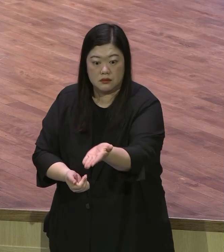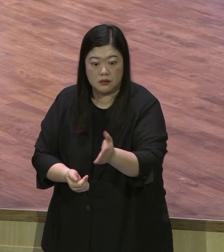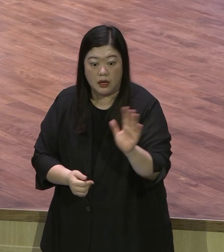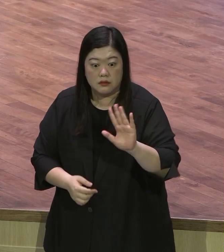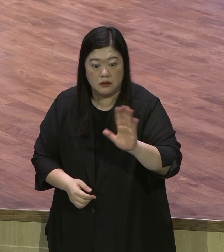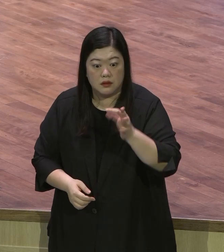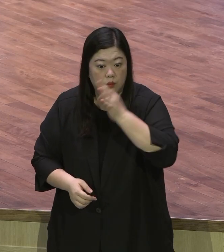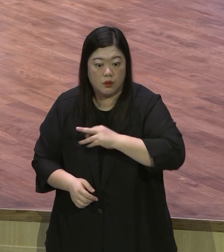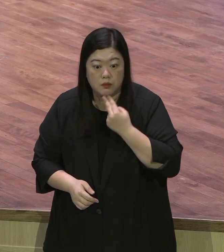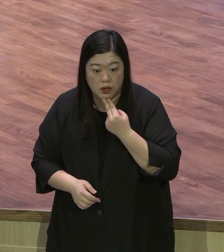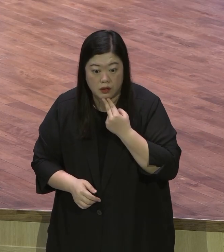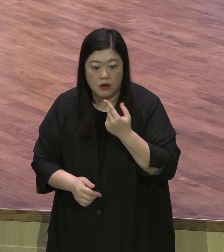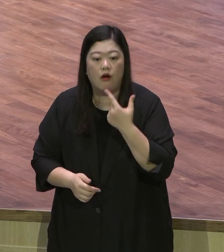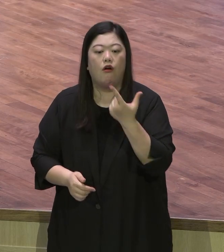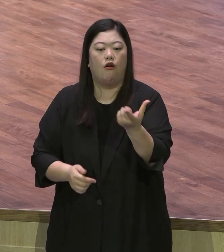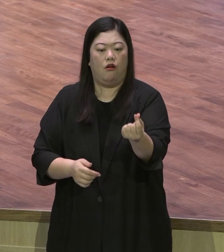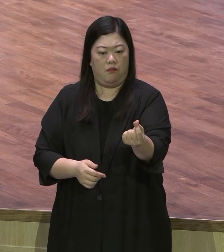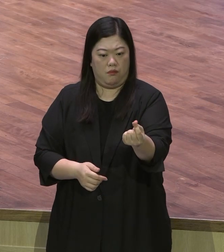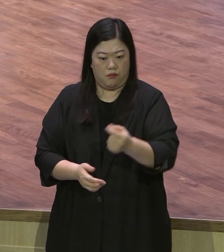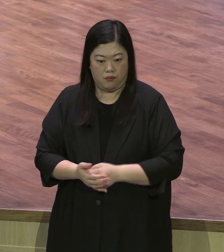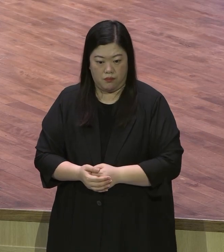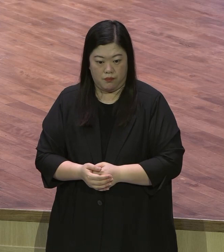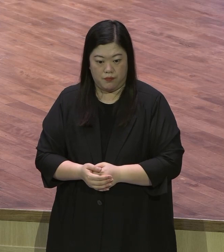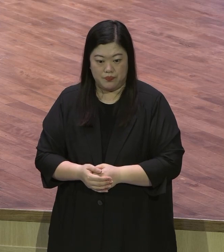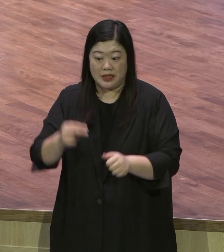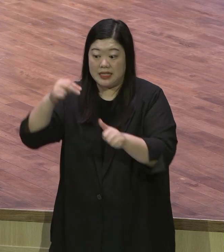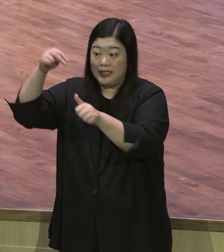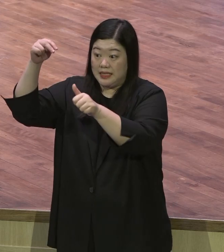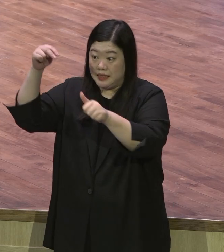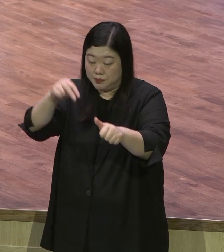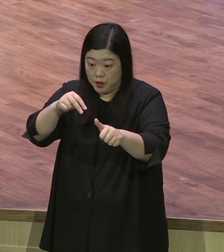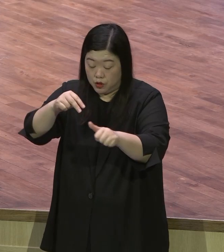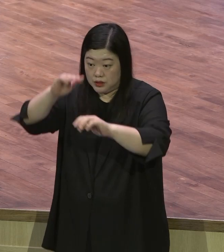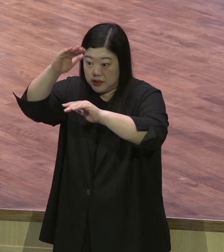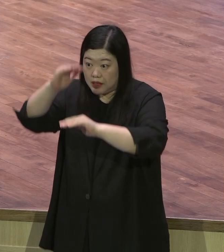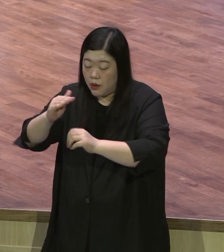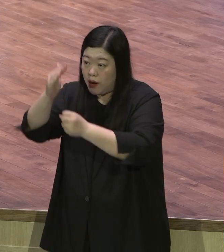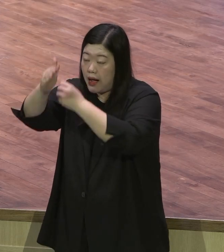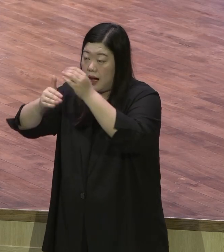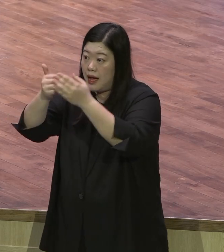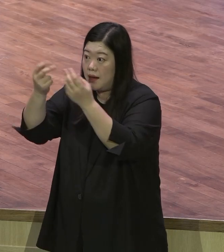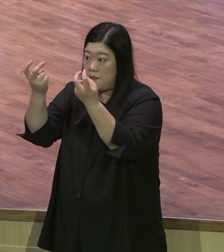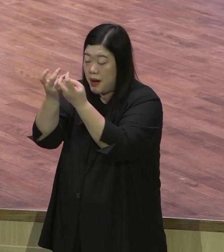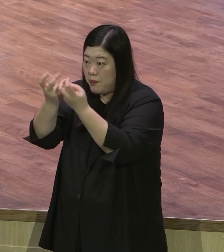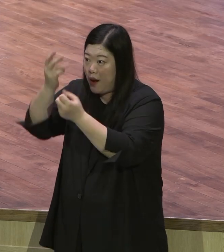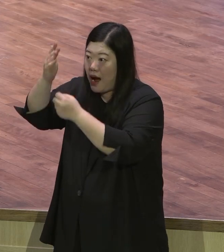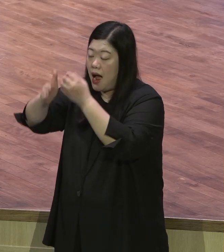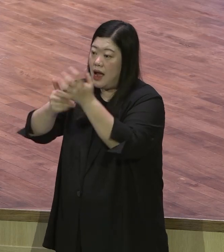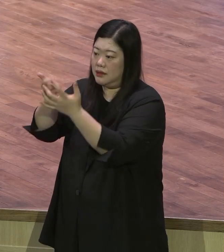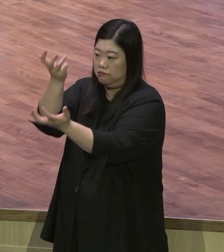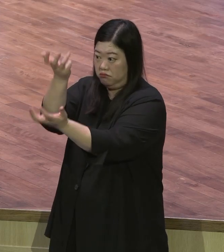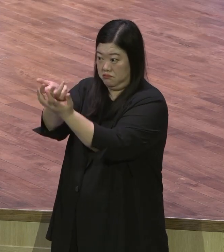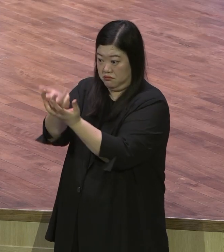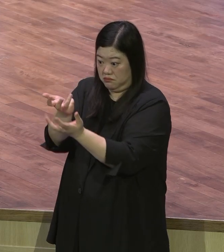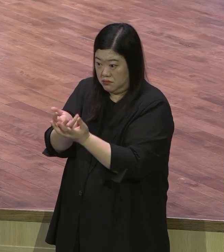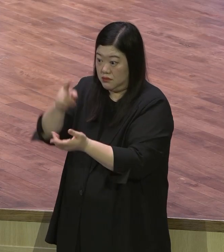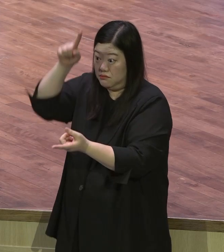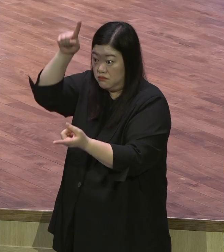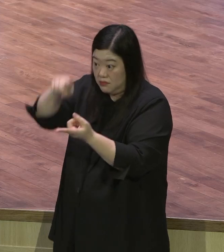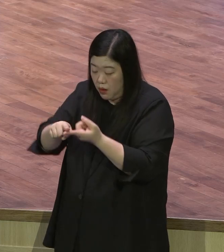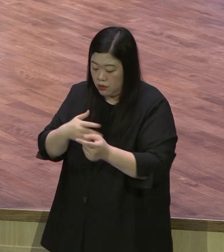그래서 신명기 이 4장에 처방대로만 준행하면 뭐라 그랬습니까? 성경 뭐라 해서 죽지 않고 산다 그랬어요.